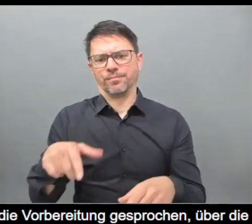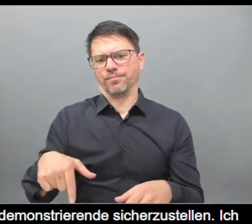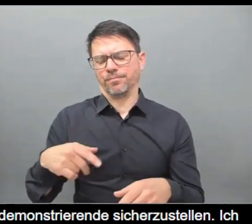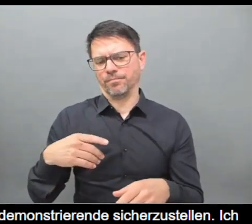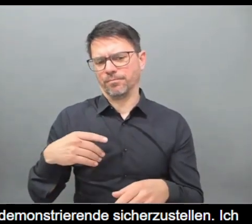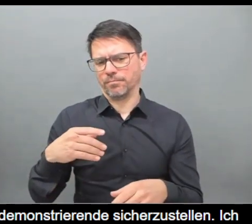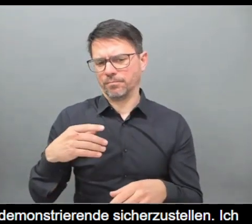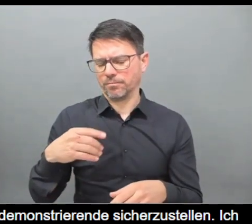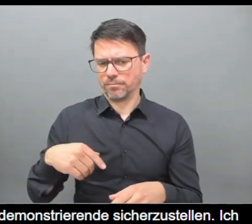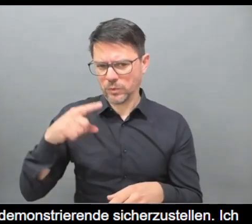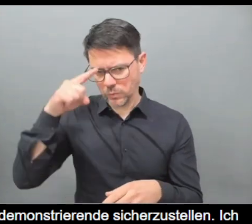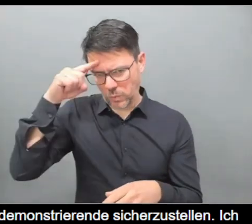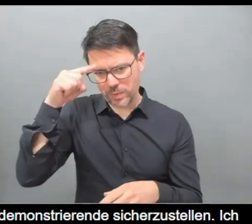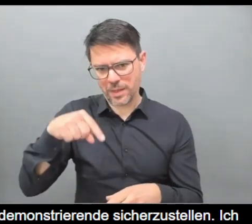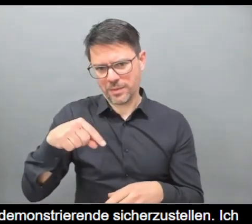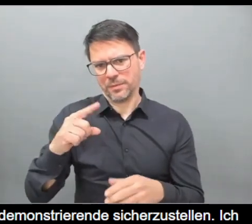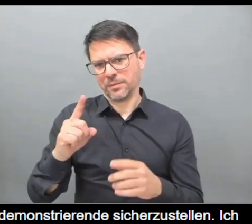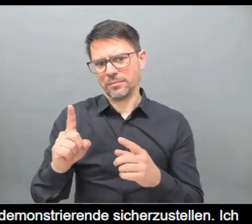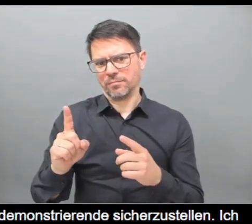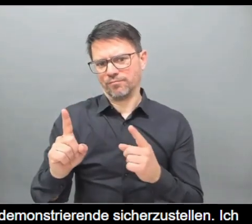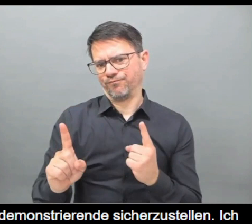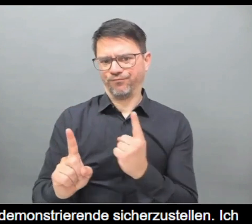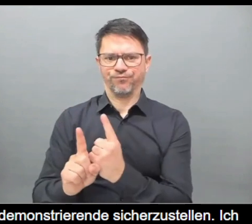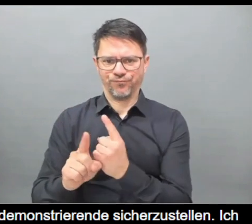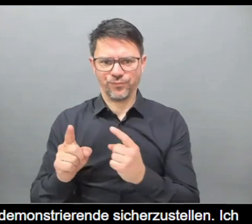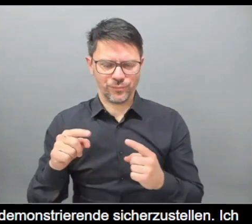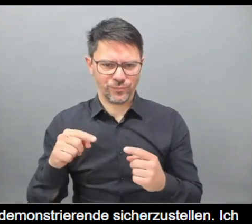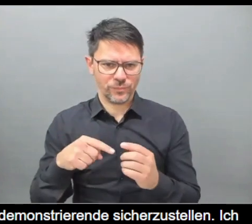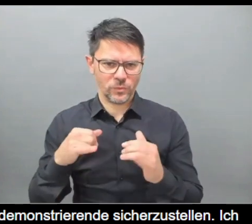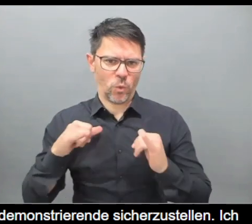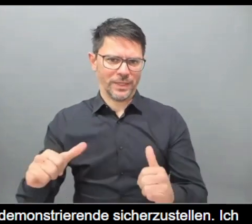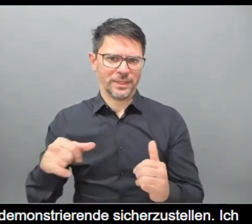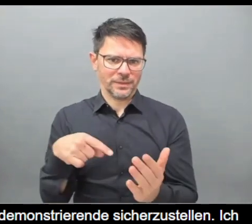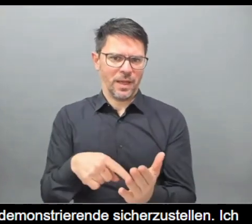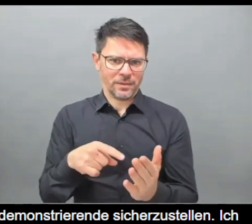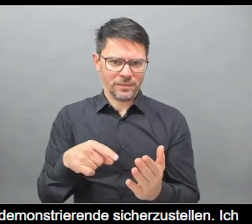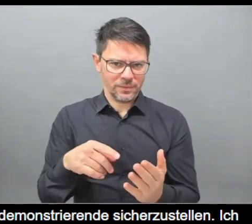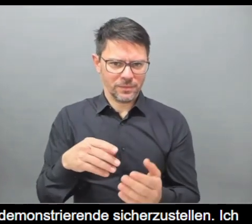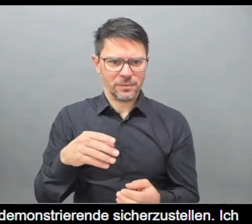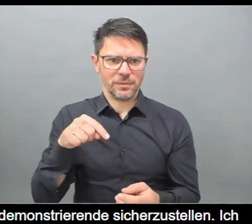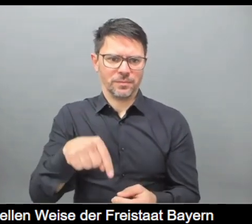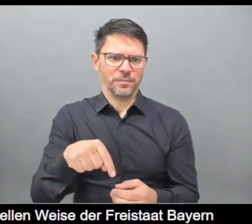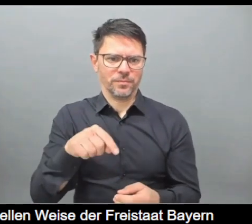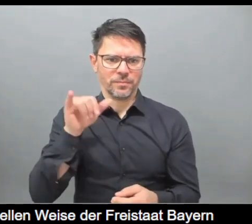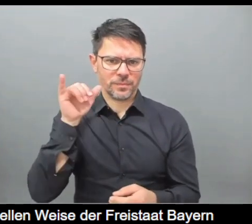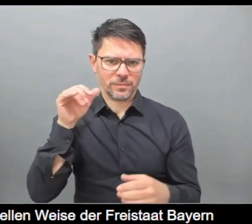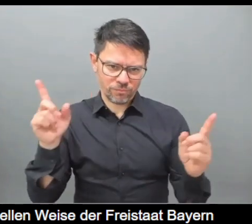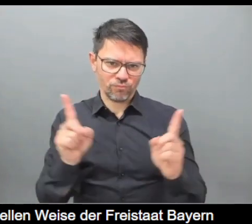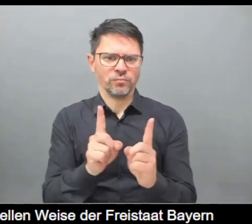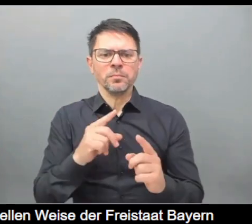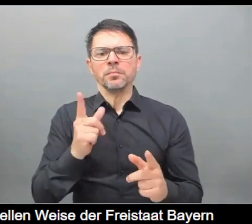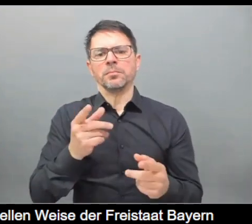stolz darauf als Freistaat Bayern, als bayerische Staatsregierung, dass das wieder in München stattfindet. Herzlichen Dank.